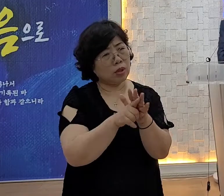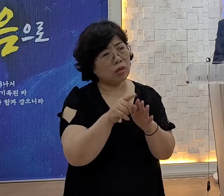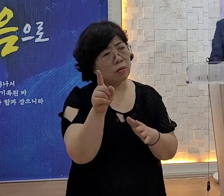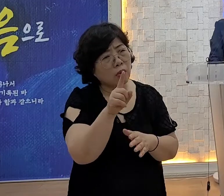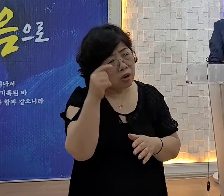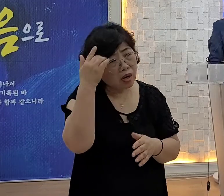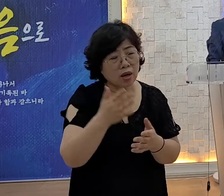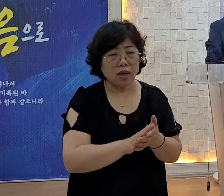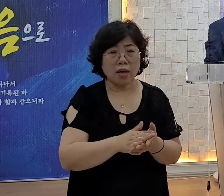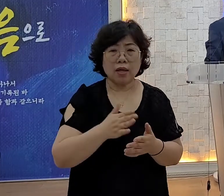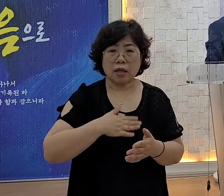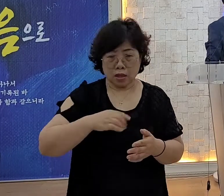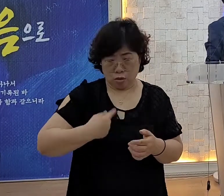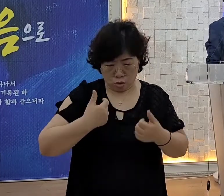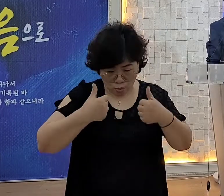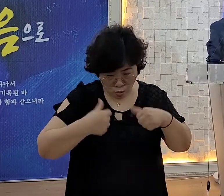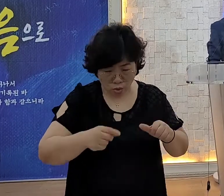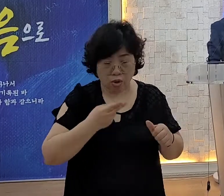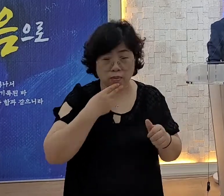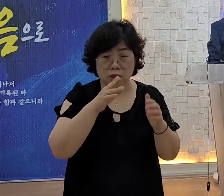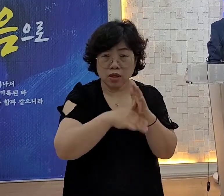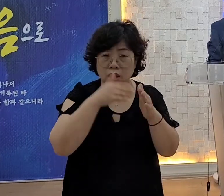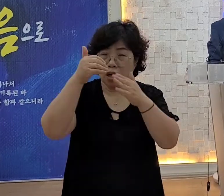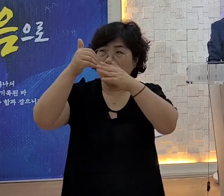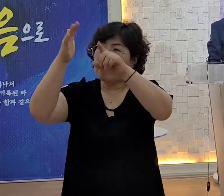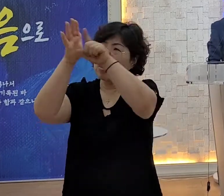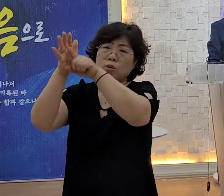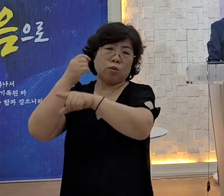나를 포기하지 않고서는 어떻게 이 말이 믿어져?